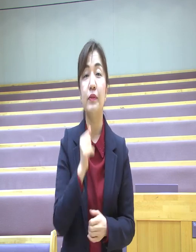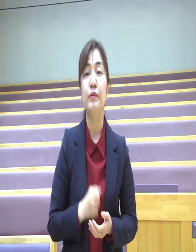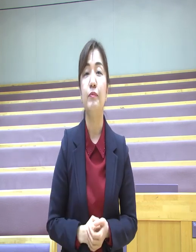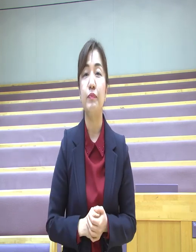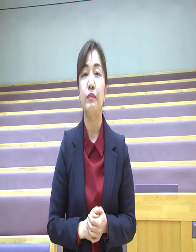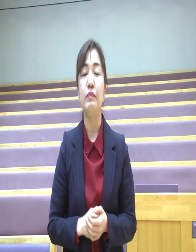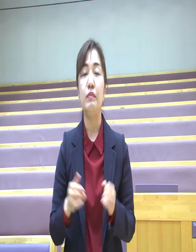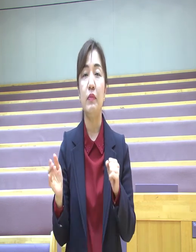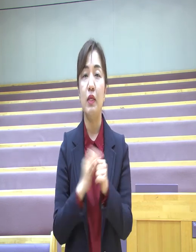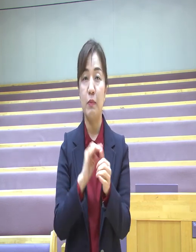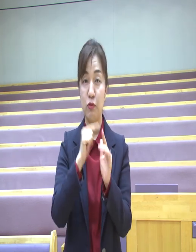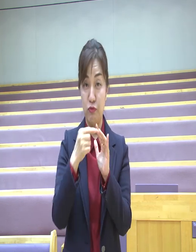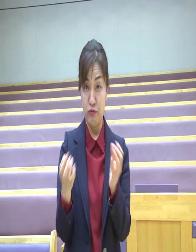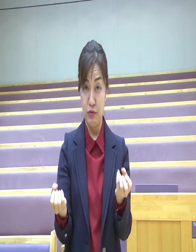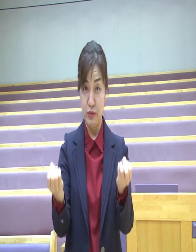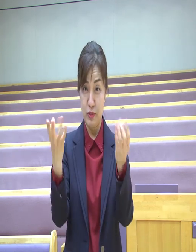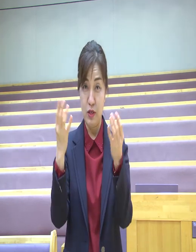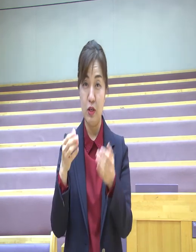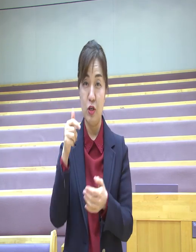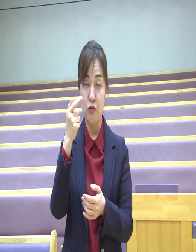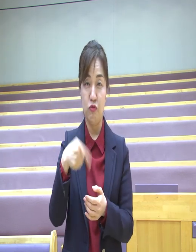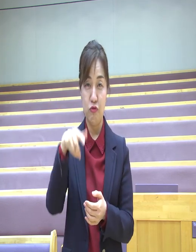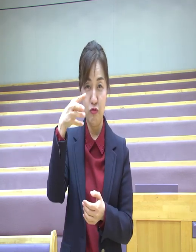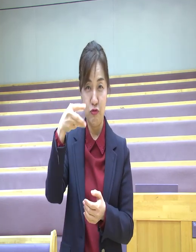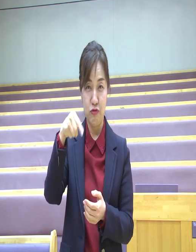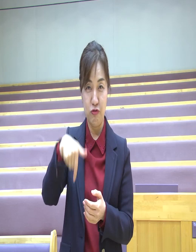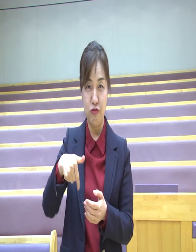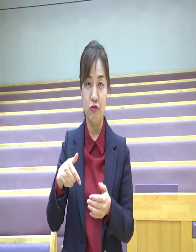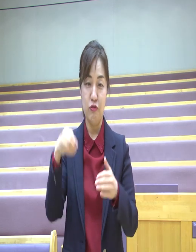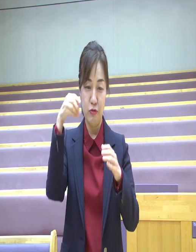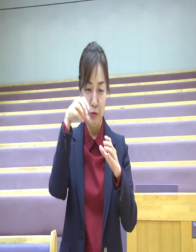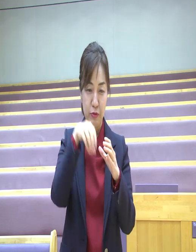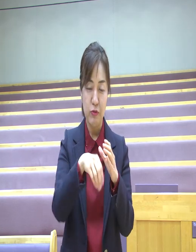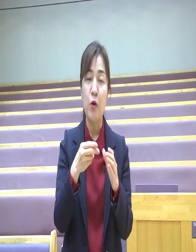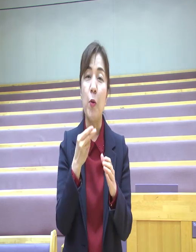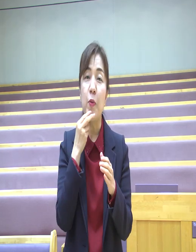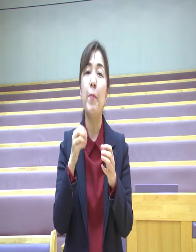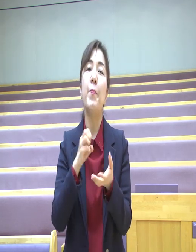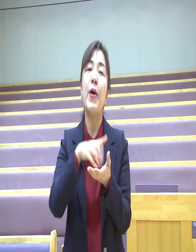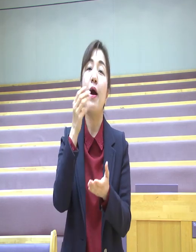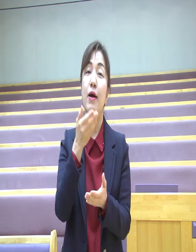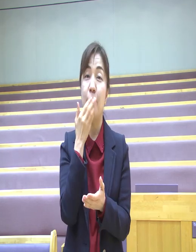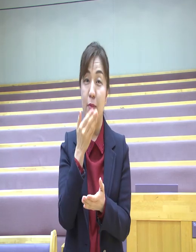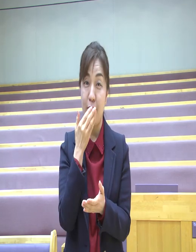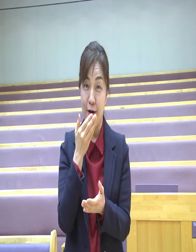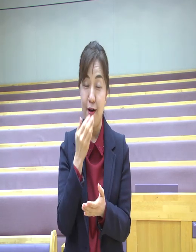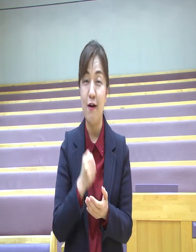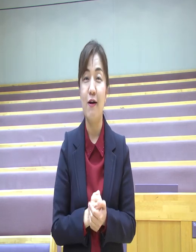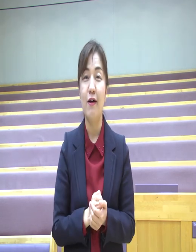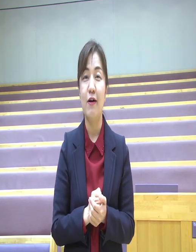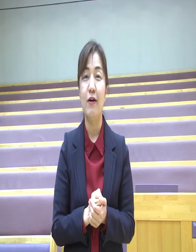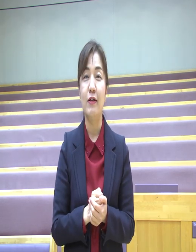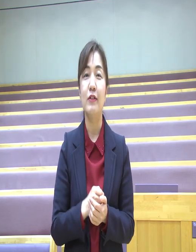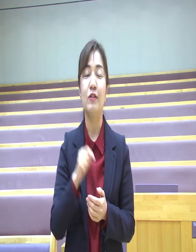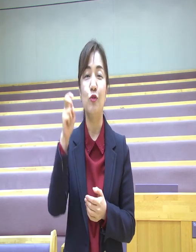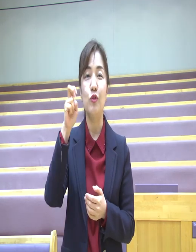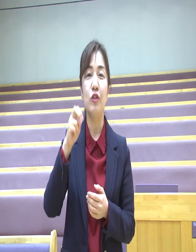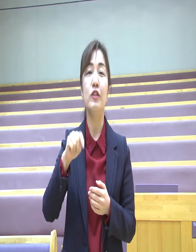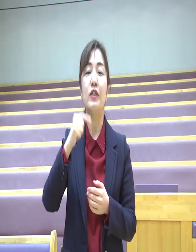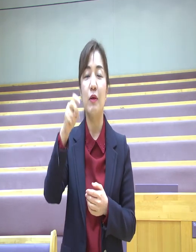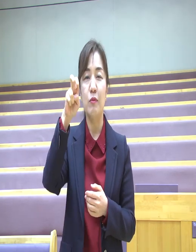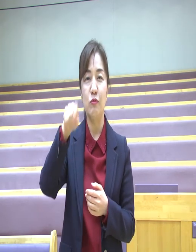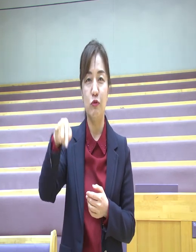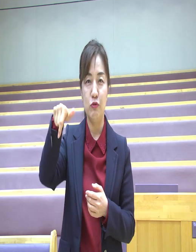지시하셨습니다. 그래서 유월절에는 누룩을 넣지 않은 빵을 먹고 유월절에 이어서 이제 무교절이